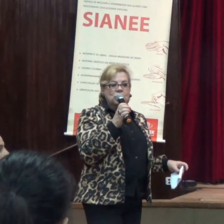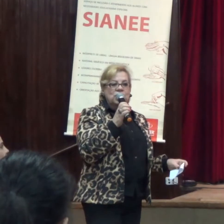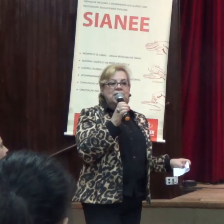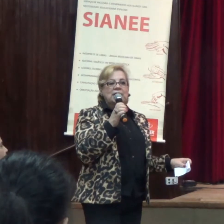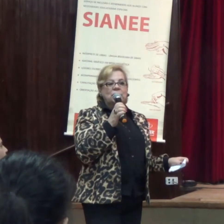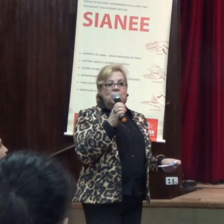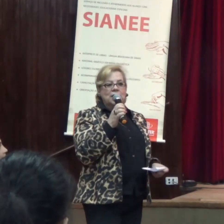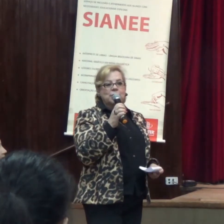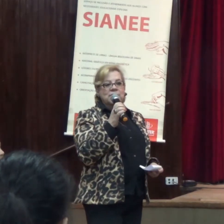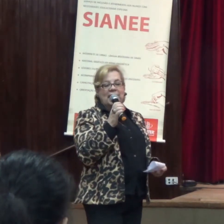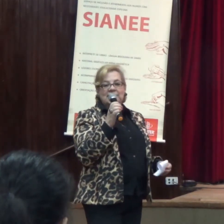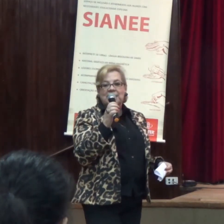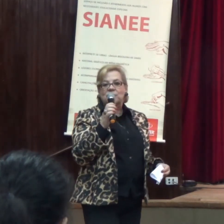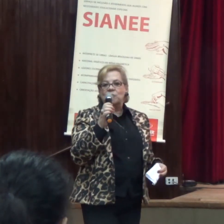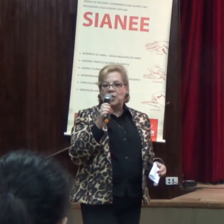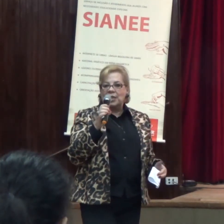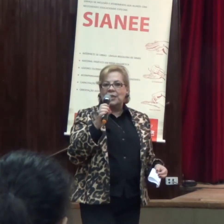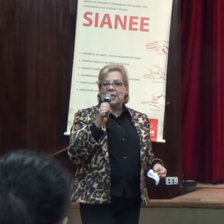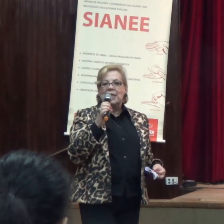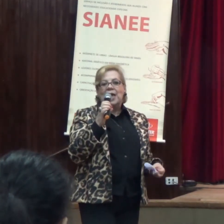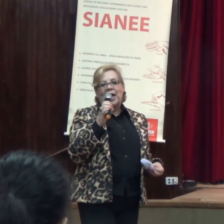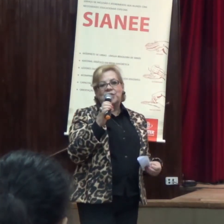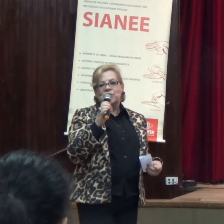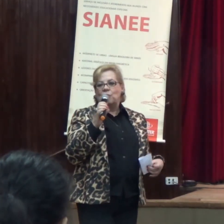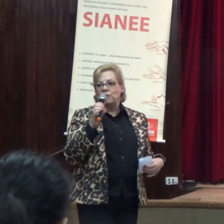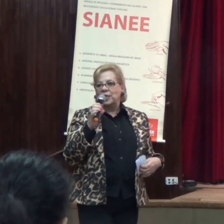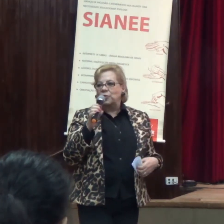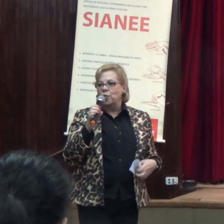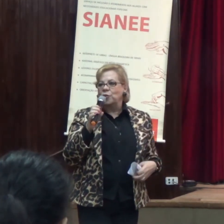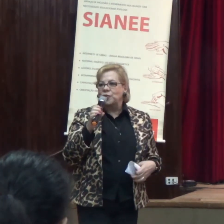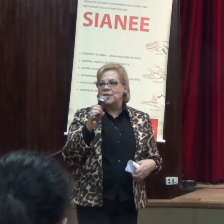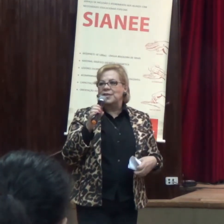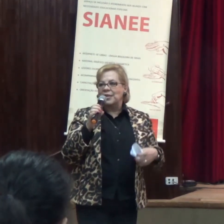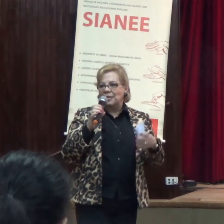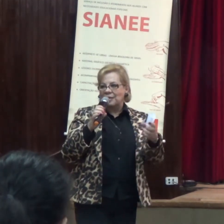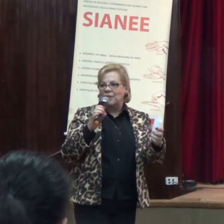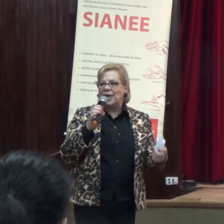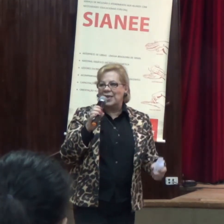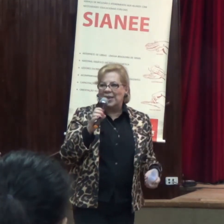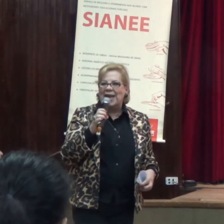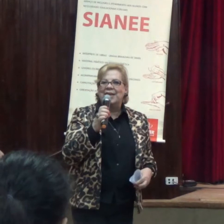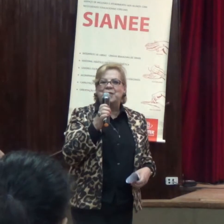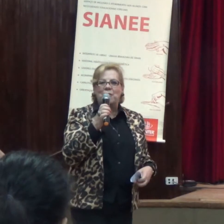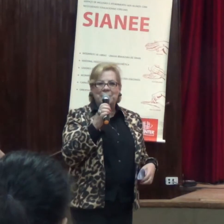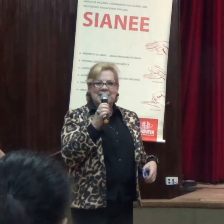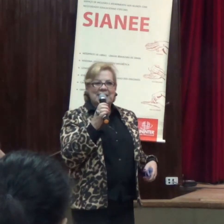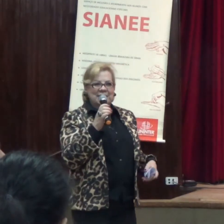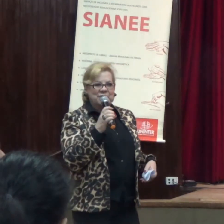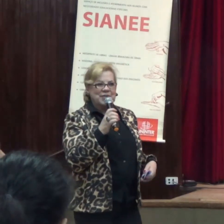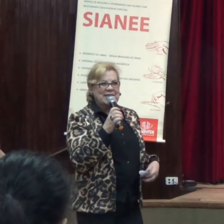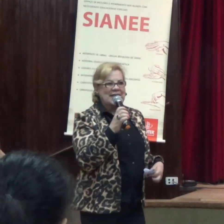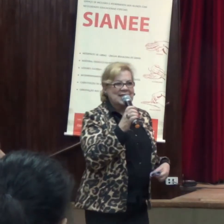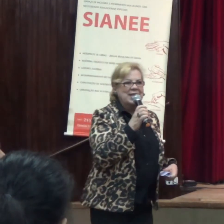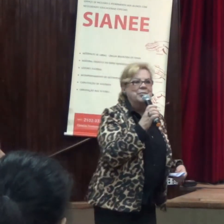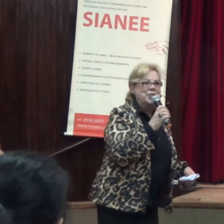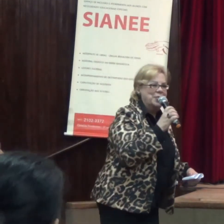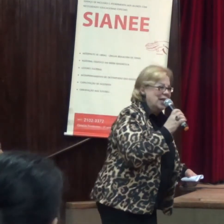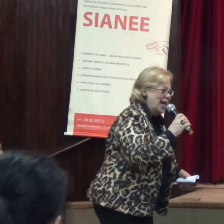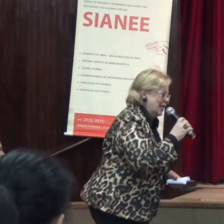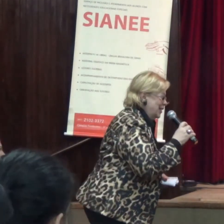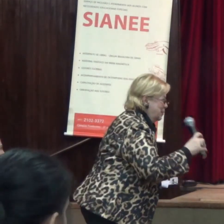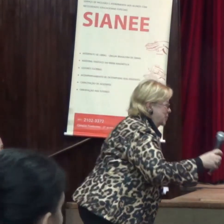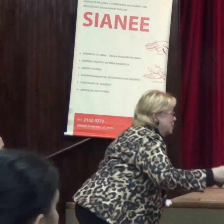Boca Maldita, no campus Garcias do Inter, a gente convida a todos e ficaria leve com a presença de vocês.